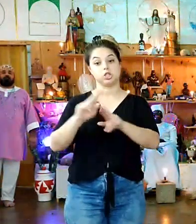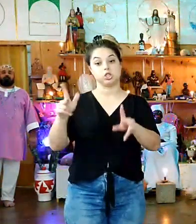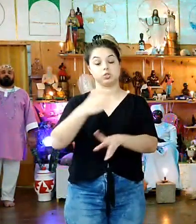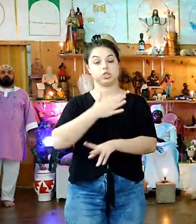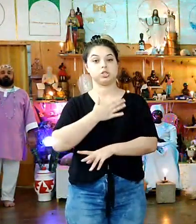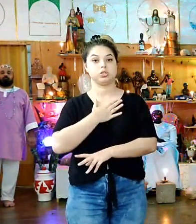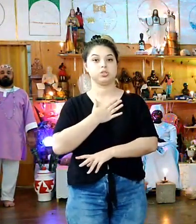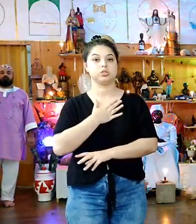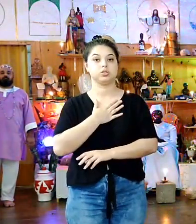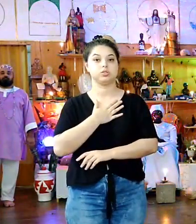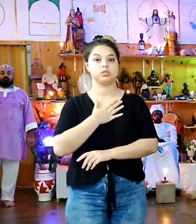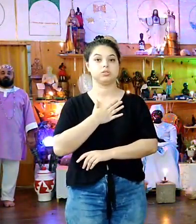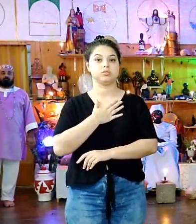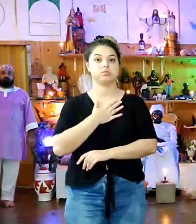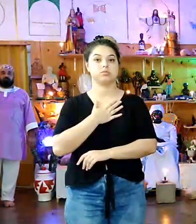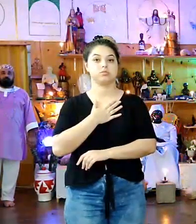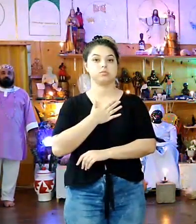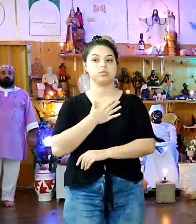diferente da minha,